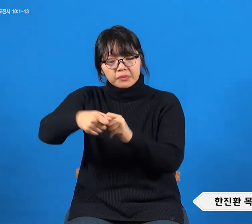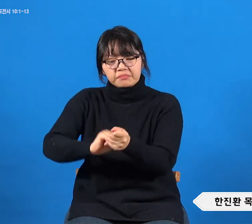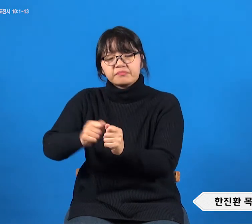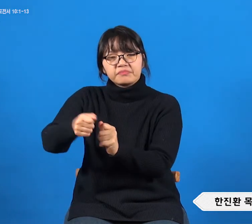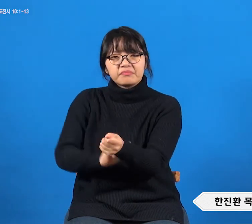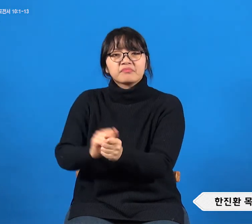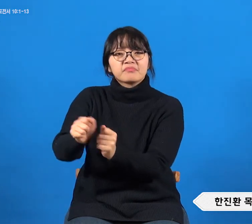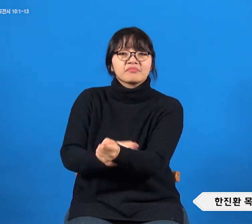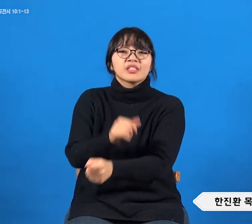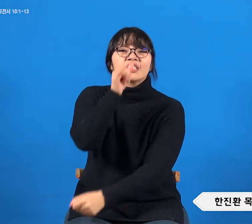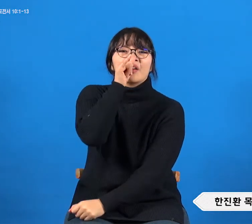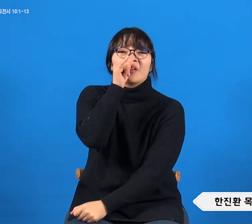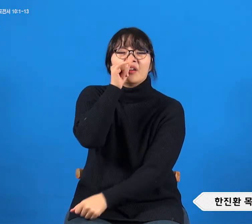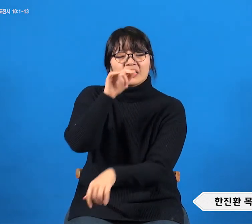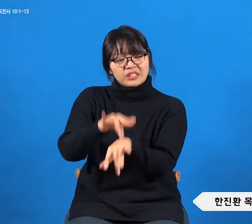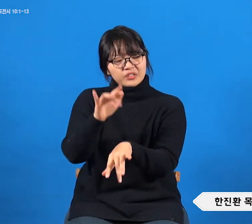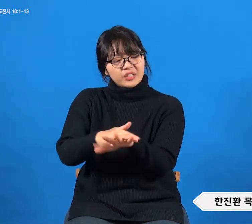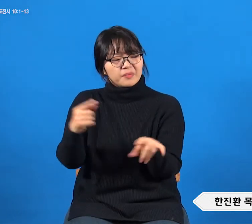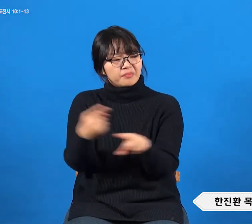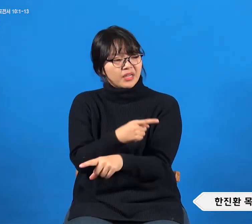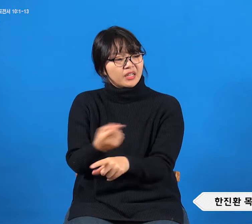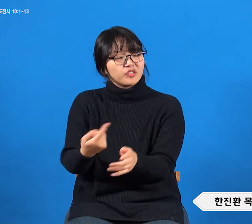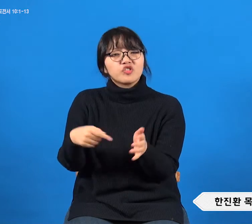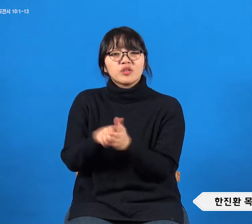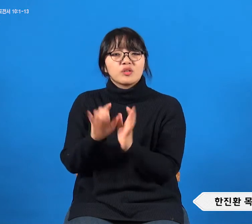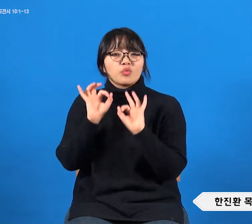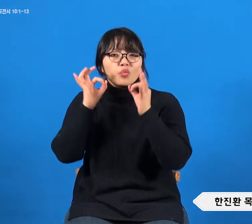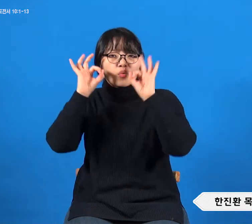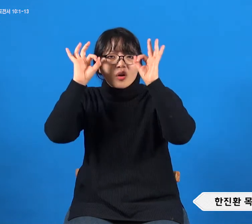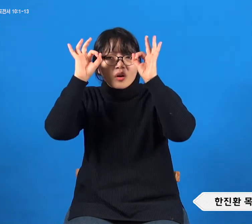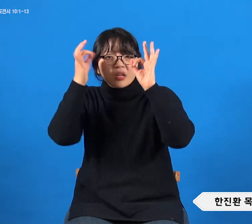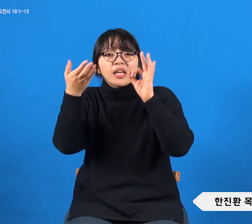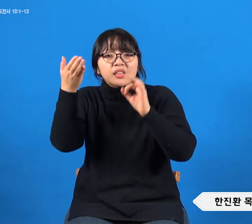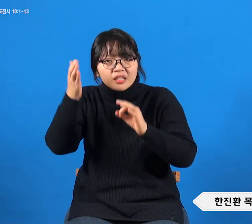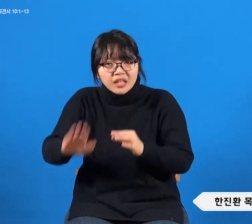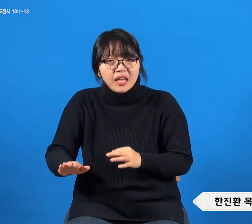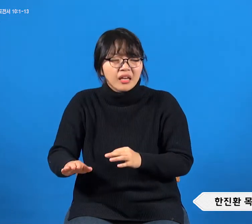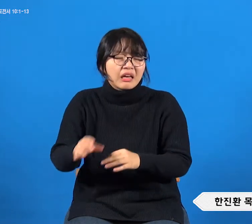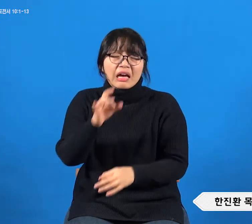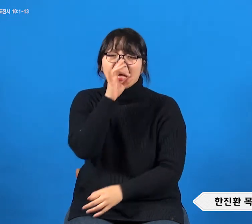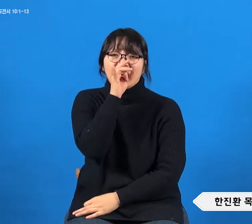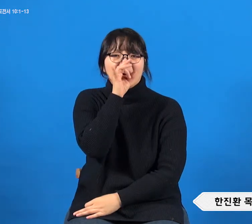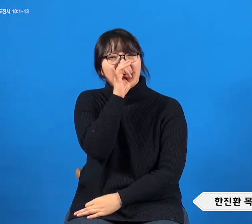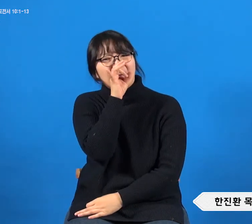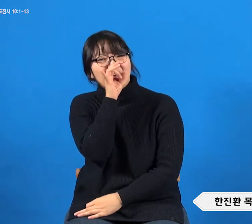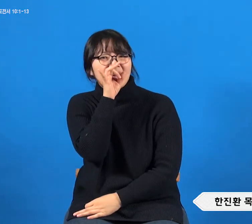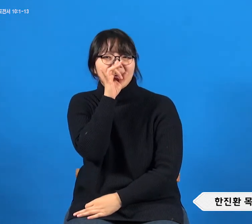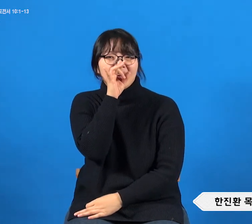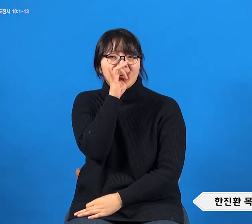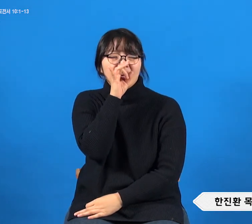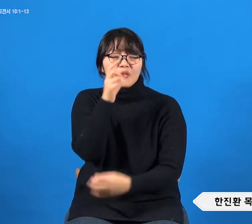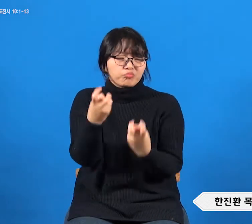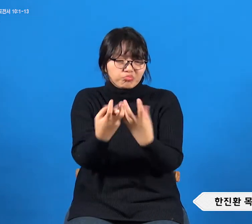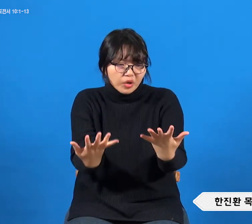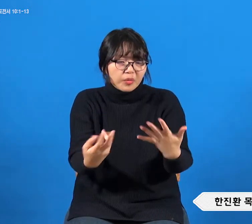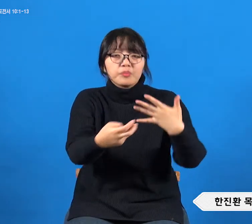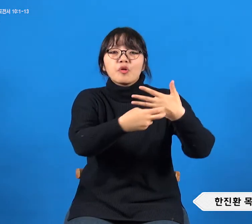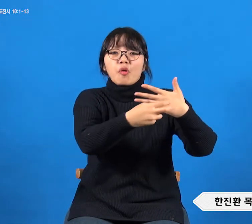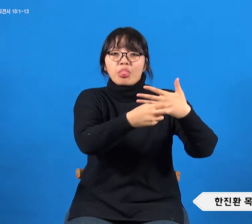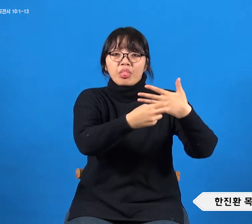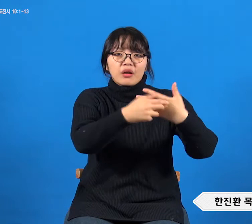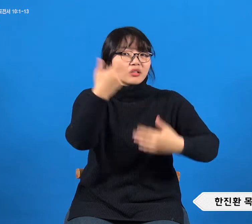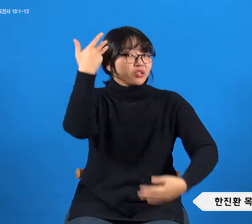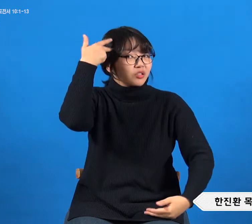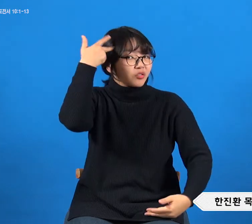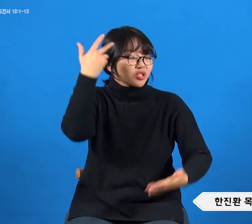그래서 그걸 고치려고 아무리 해도 잘 고쳐지지가 않습니다. 할 수 없이 이제 정신과 병원을